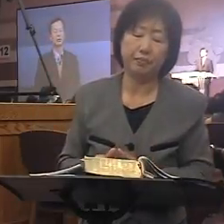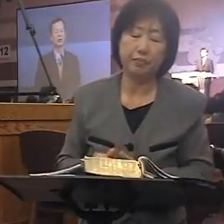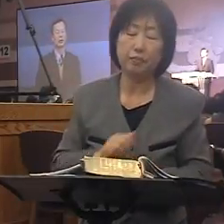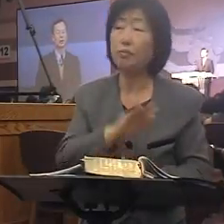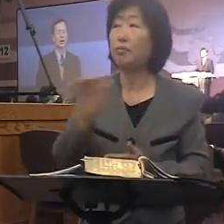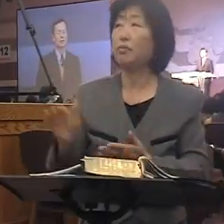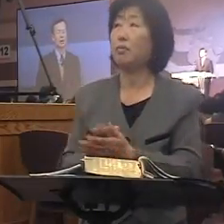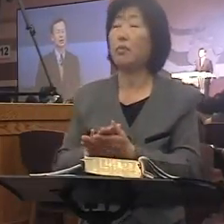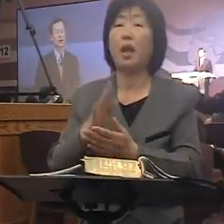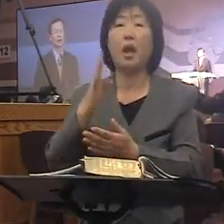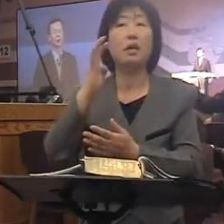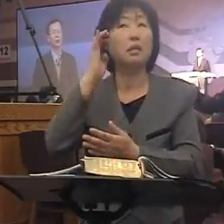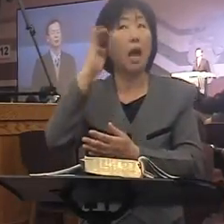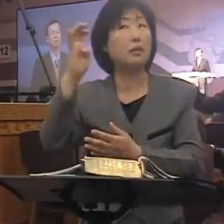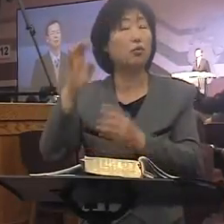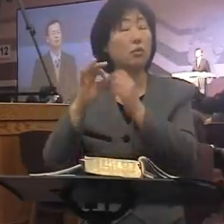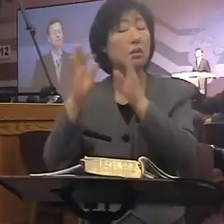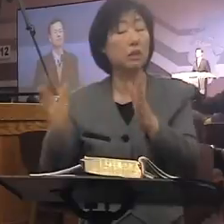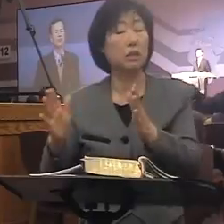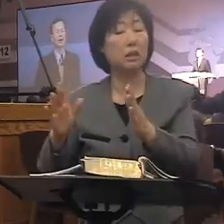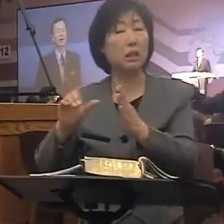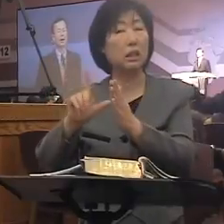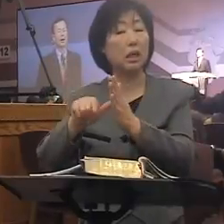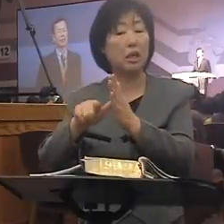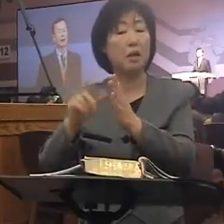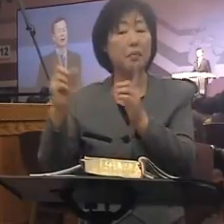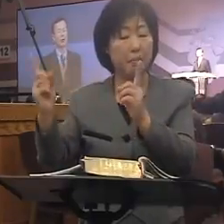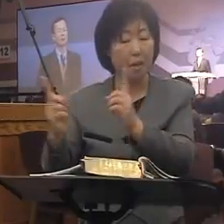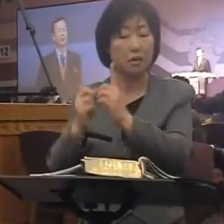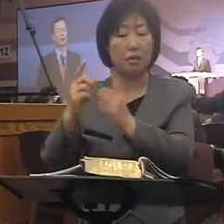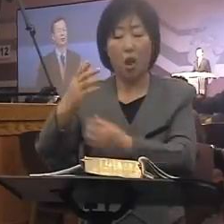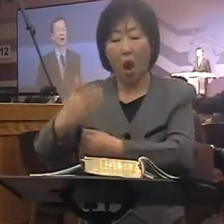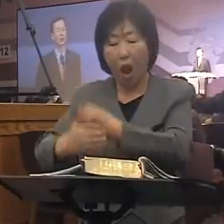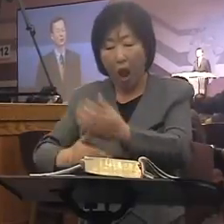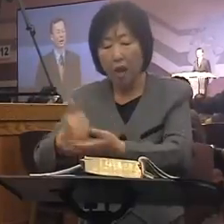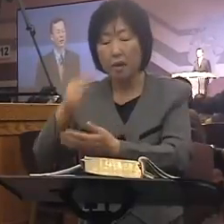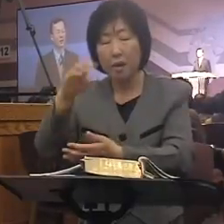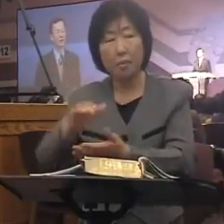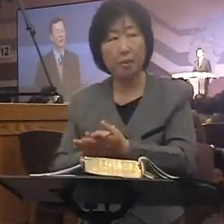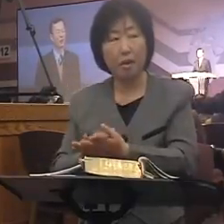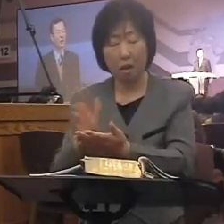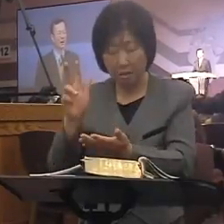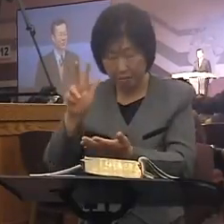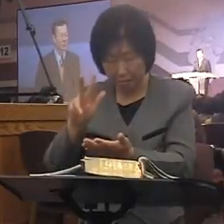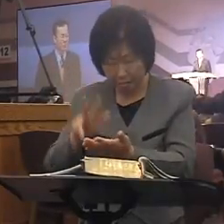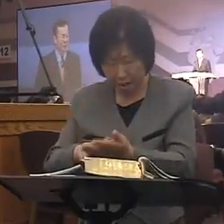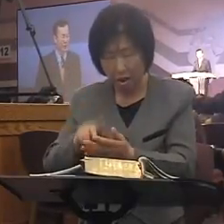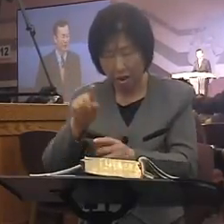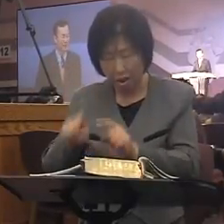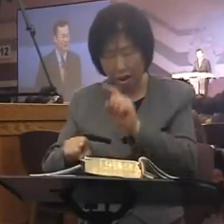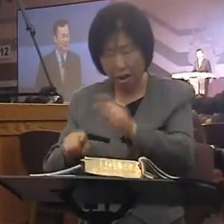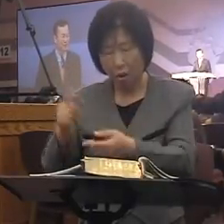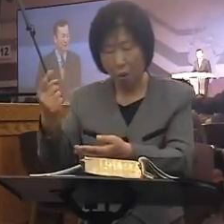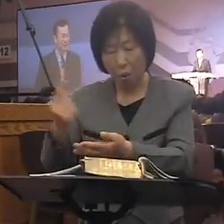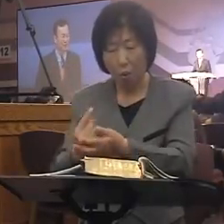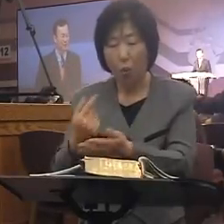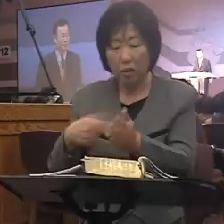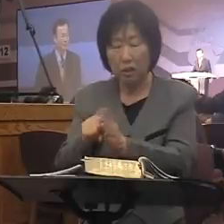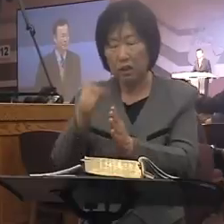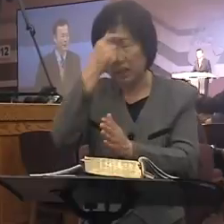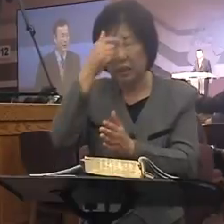우리가 사순절 기간을 맞이하여 지금 하나님 앞에 엎드리고 나오기 위하여 기도 운동을 하고 있습니다.